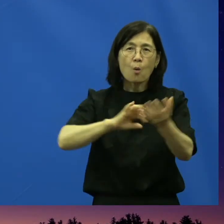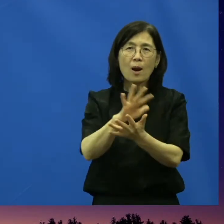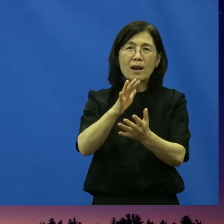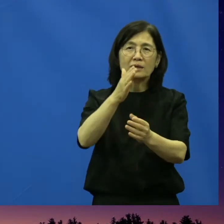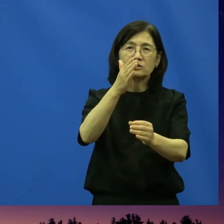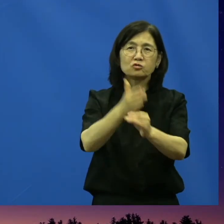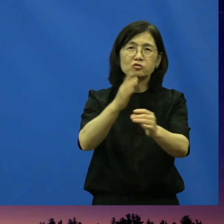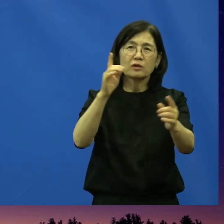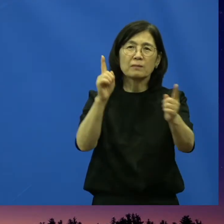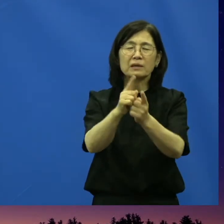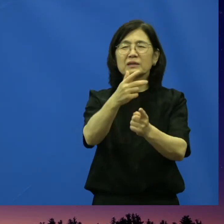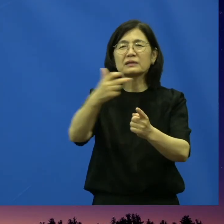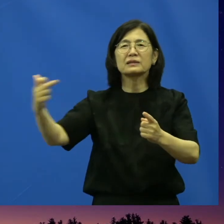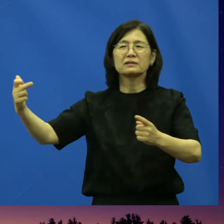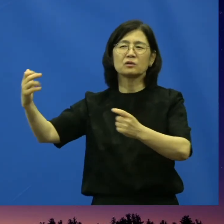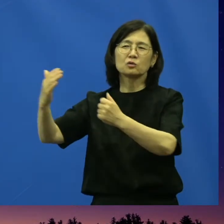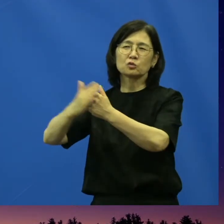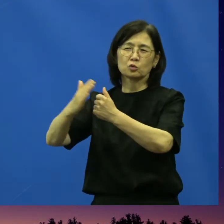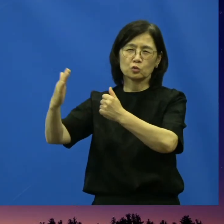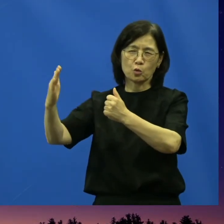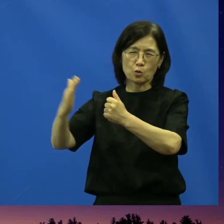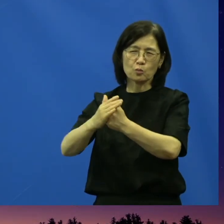만날 큰 도움이시라.